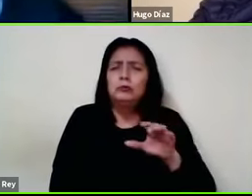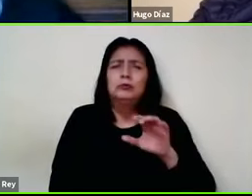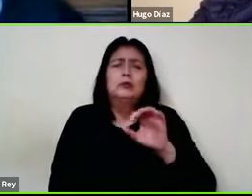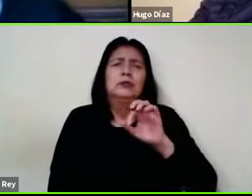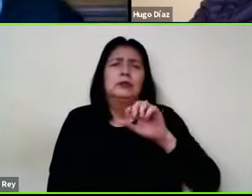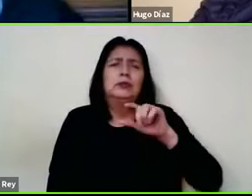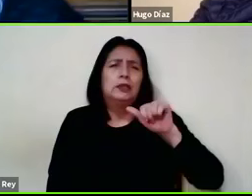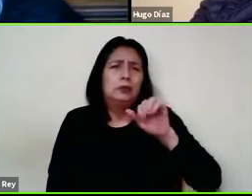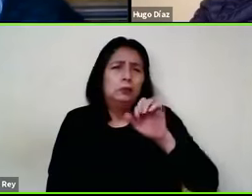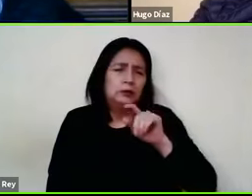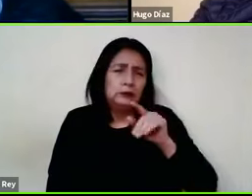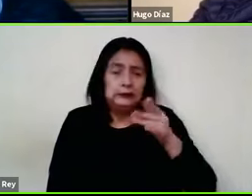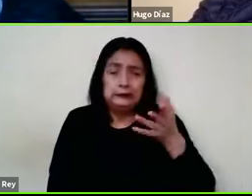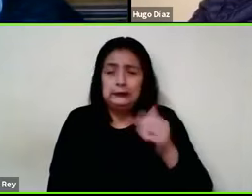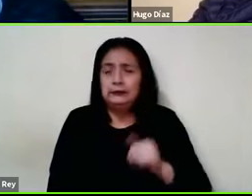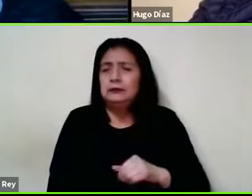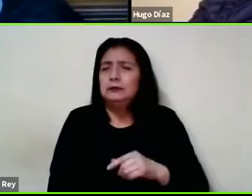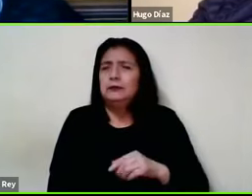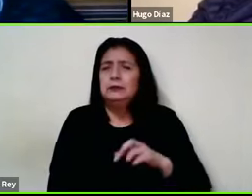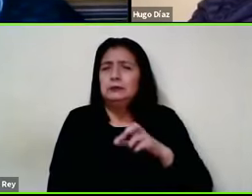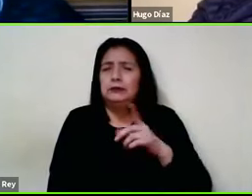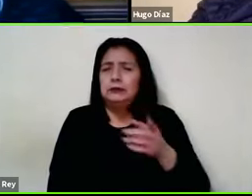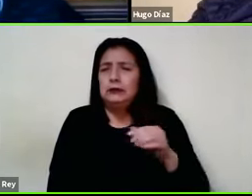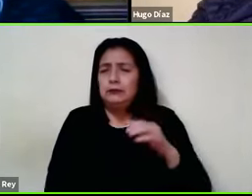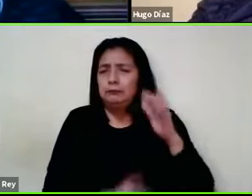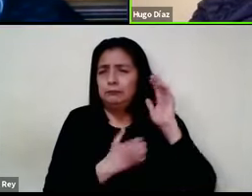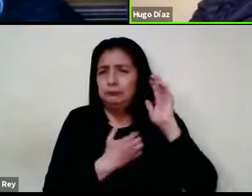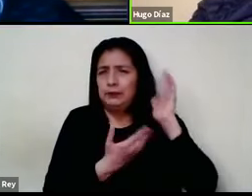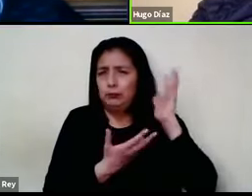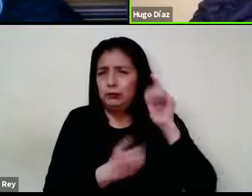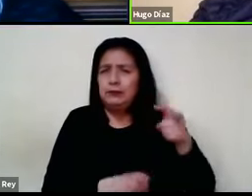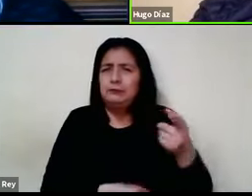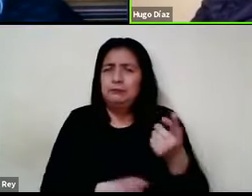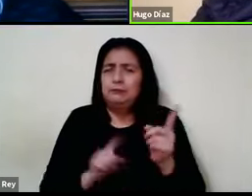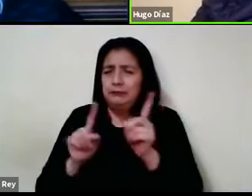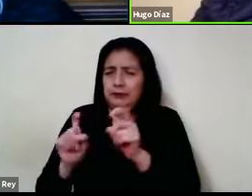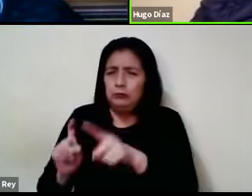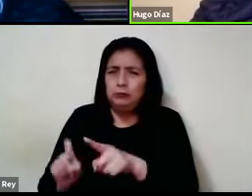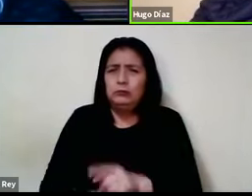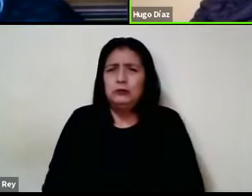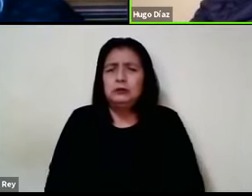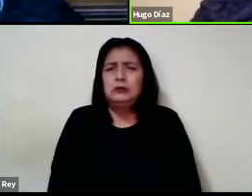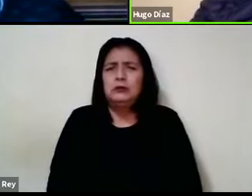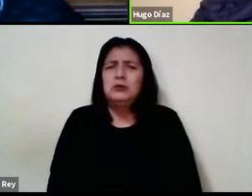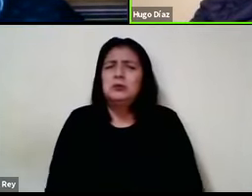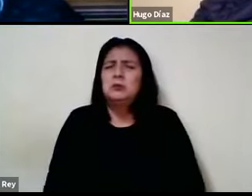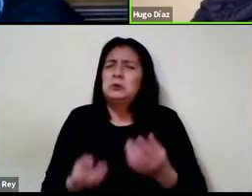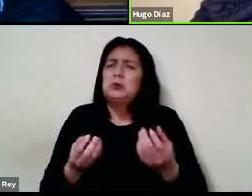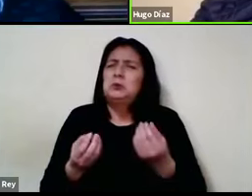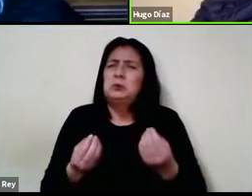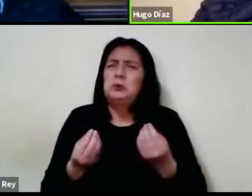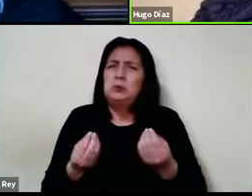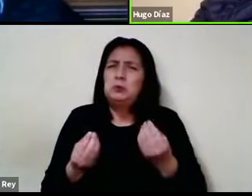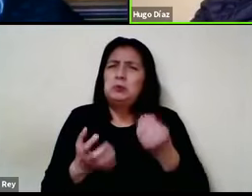Carhuachinchay Palacios de Piura. Él pregunta, ¿en qué medida las tecnologías son un